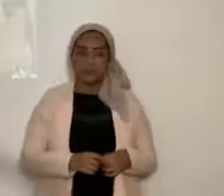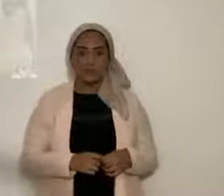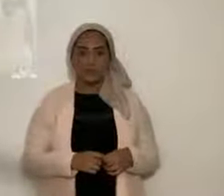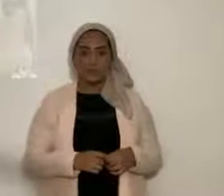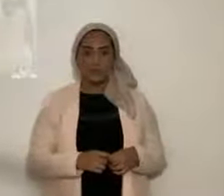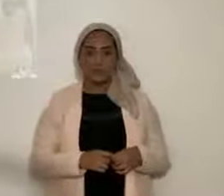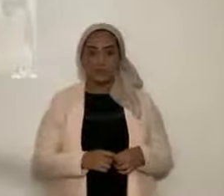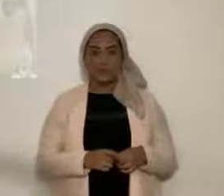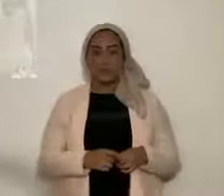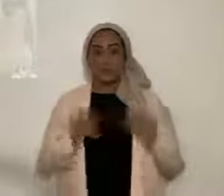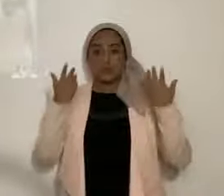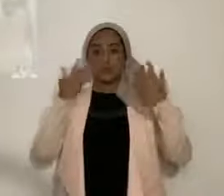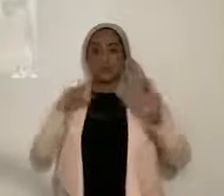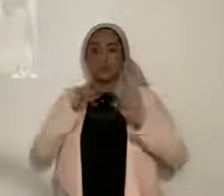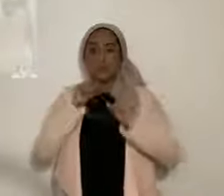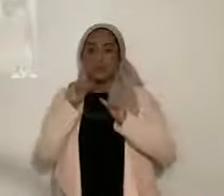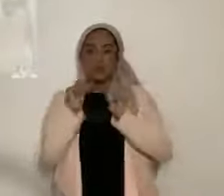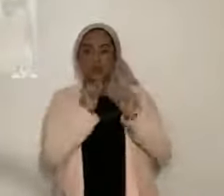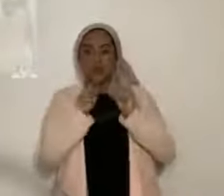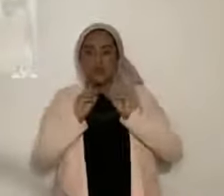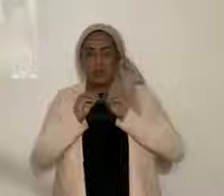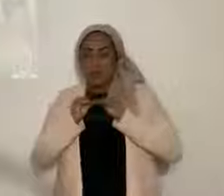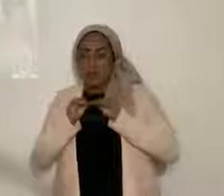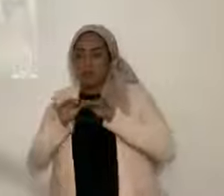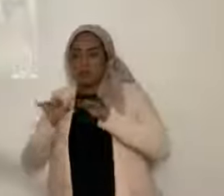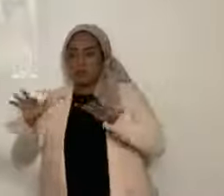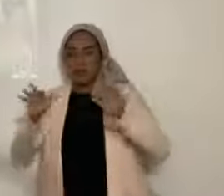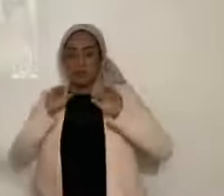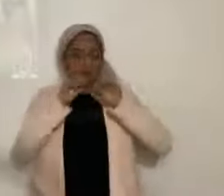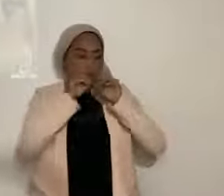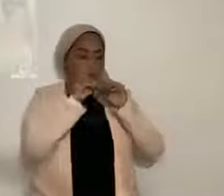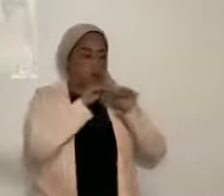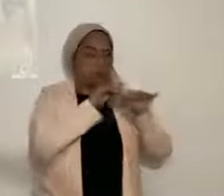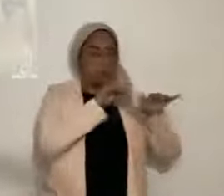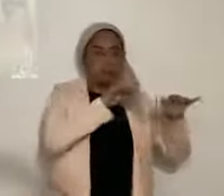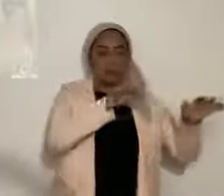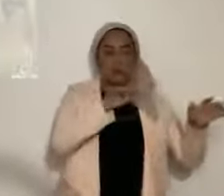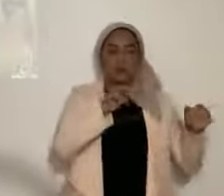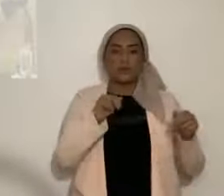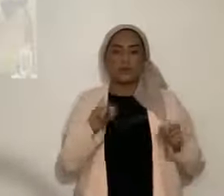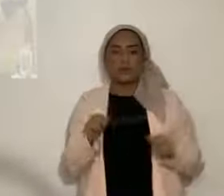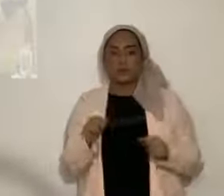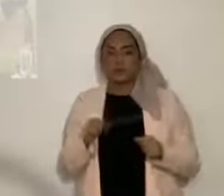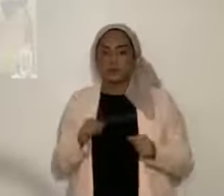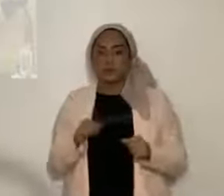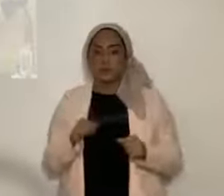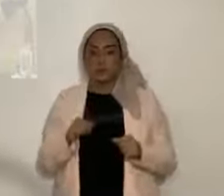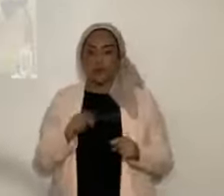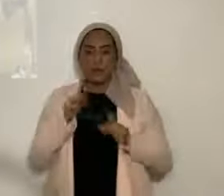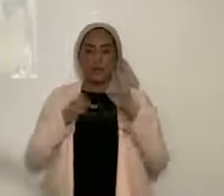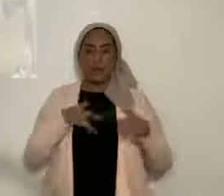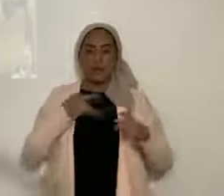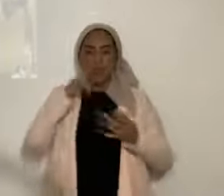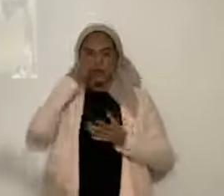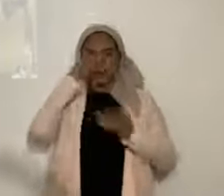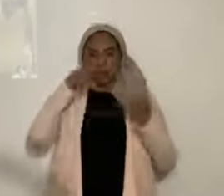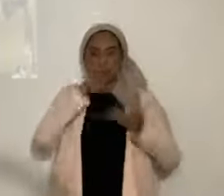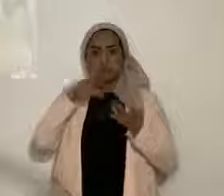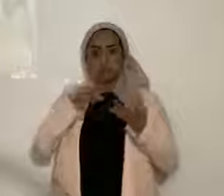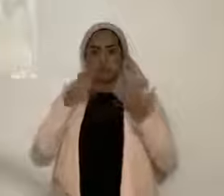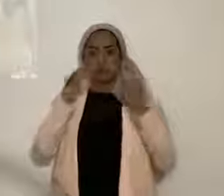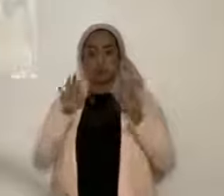corrido como chisme, por así decirlo, pero aquí, pues sí, puso en tela de juicio las palabras de Pablo. Veamos cómo